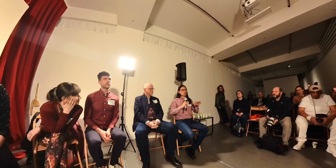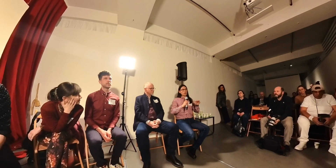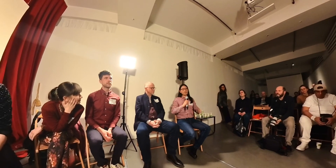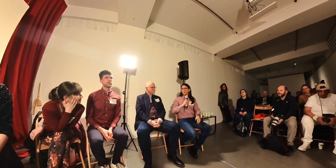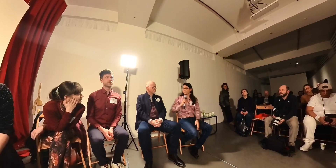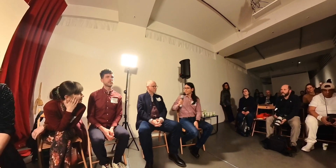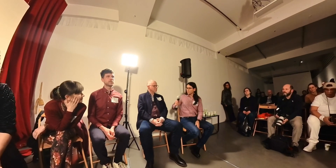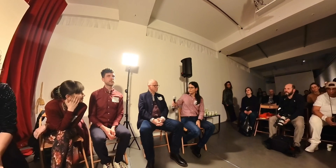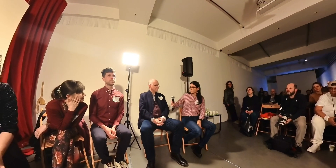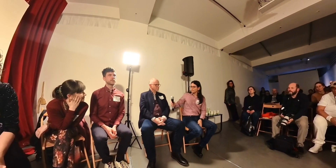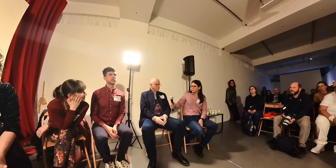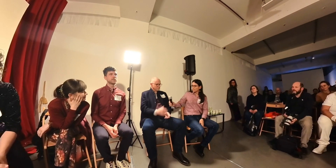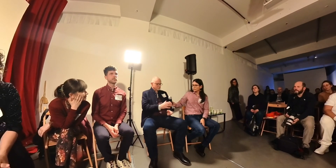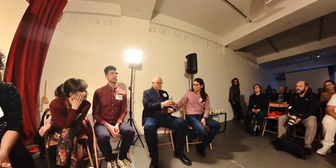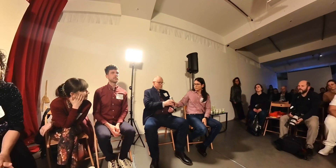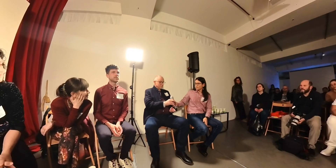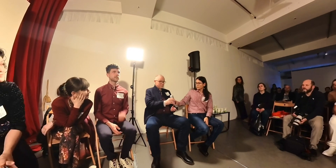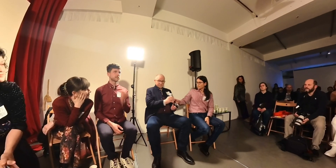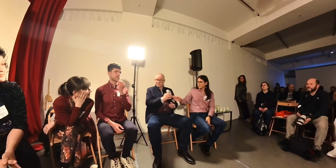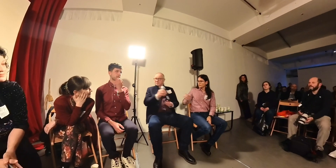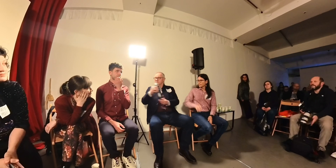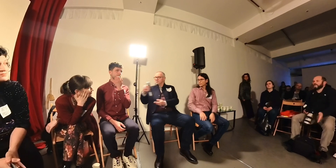které existuje.